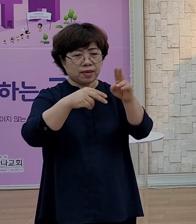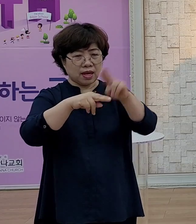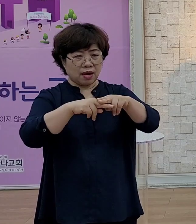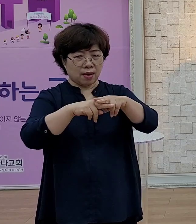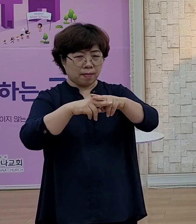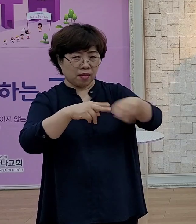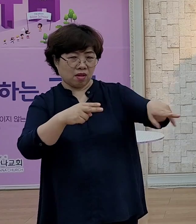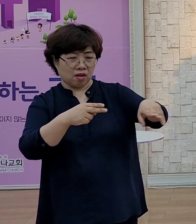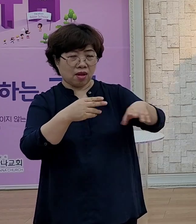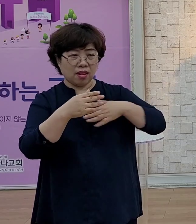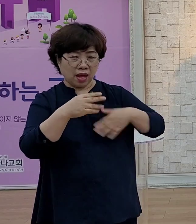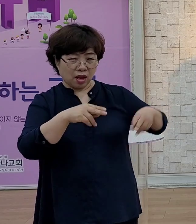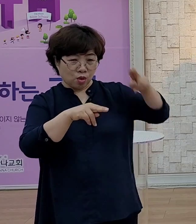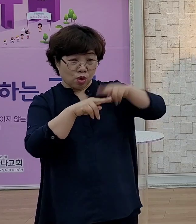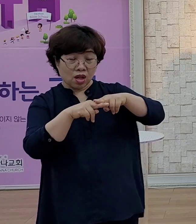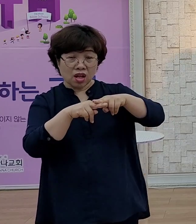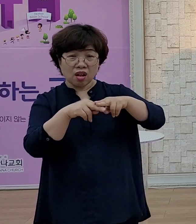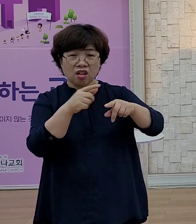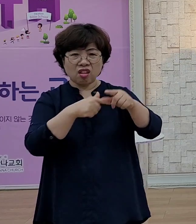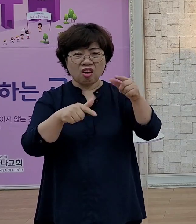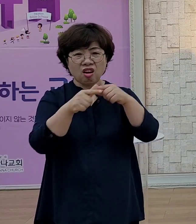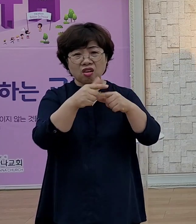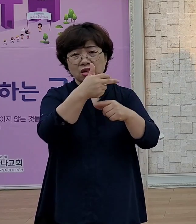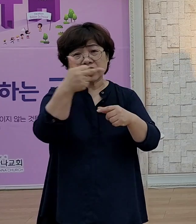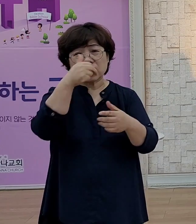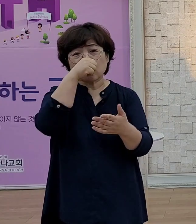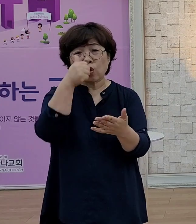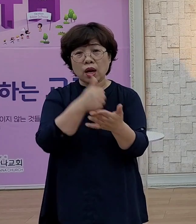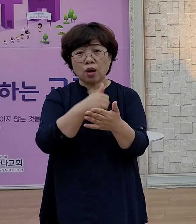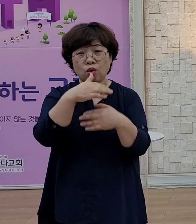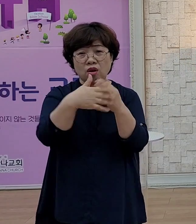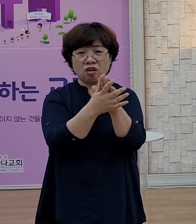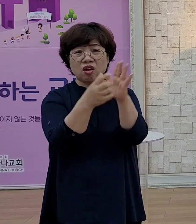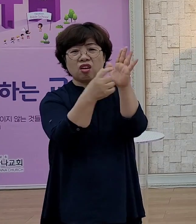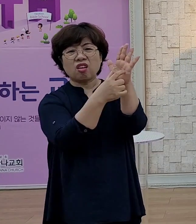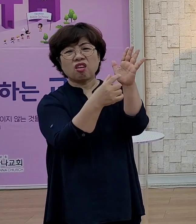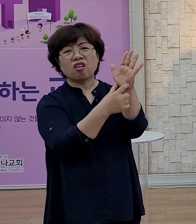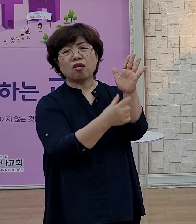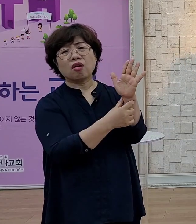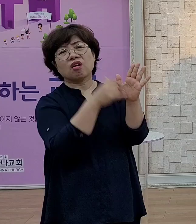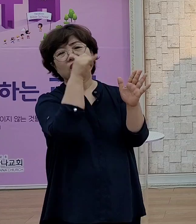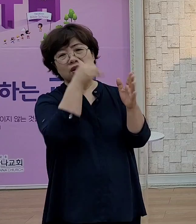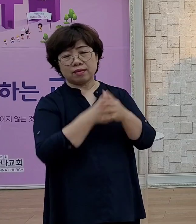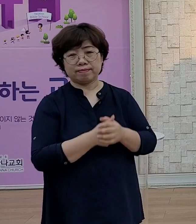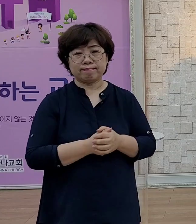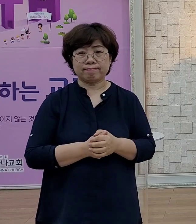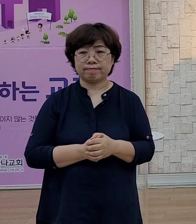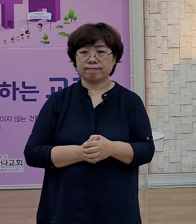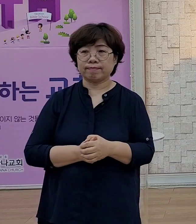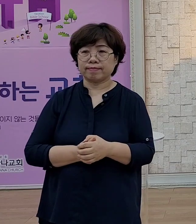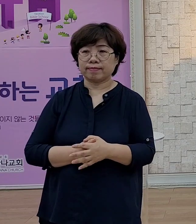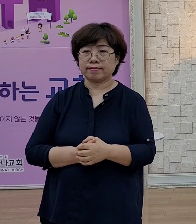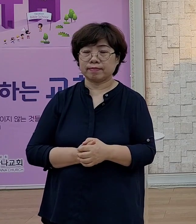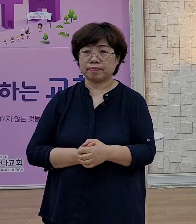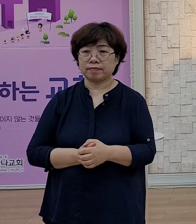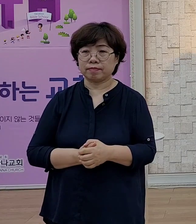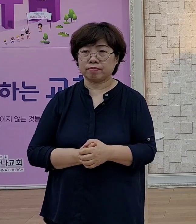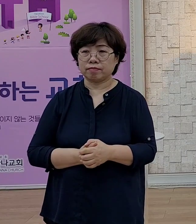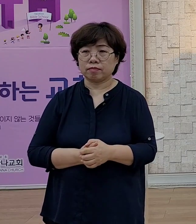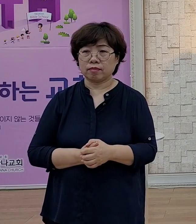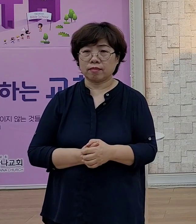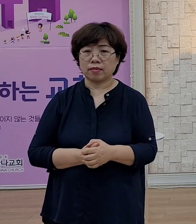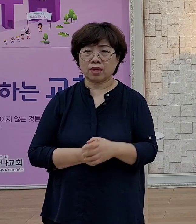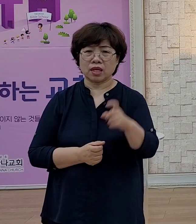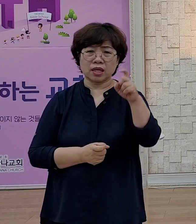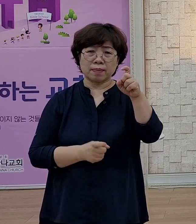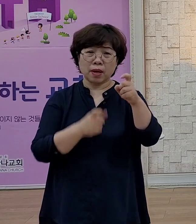삶을 사는 그 죄가 더 큰 죄라고 성경 쭉 보면 알 수 있어요. 물론